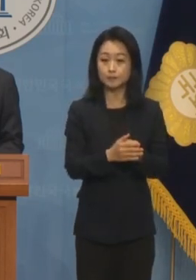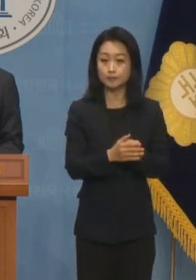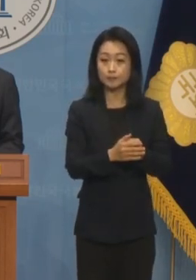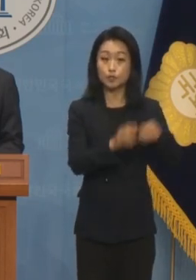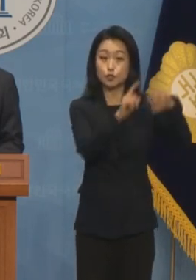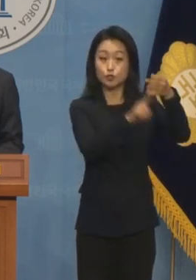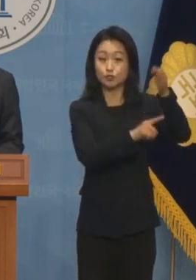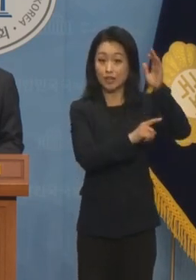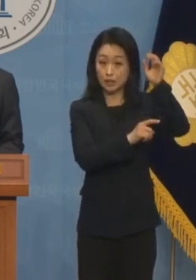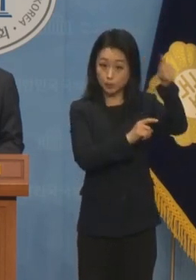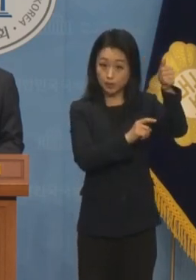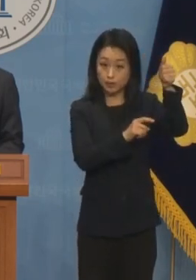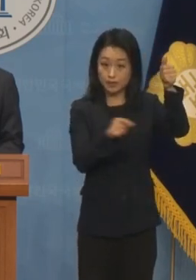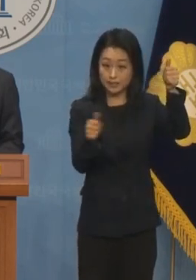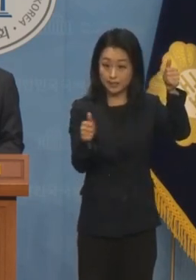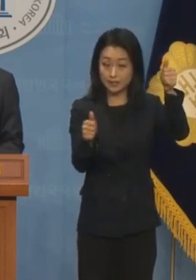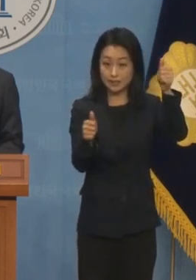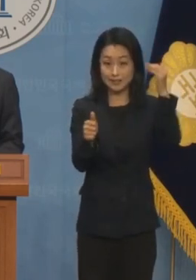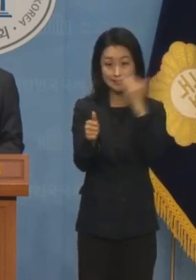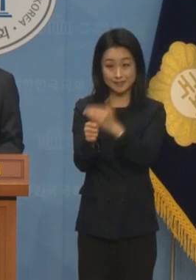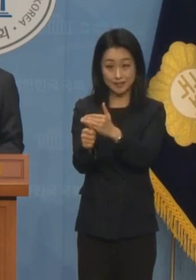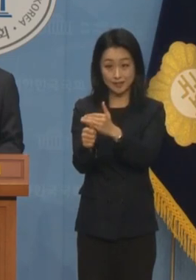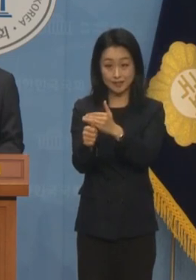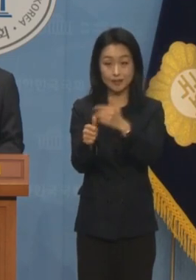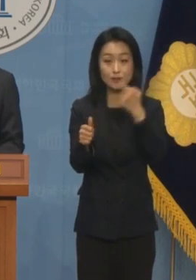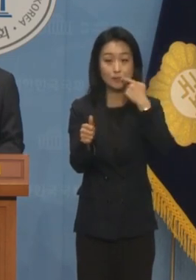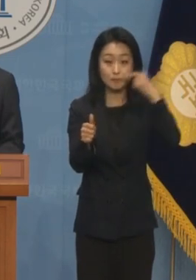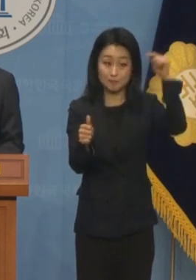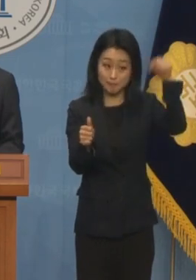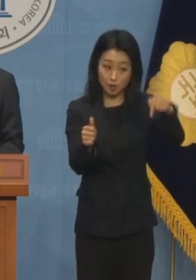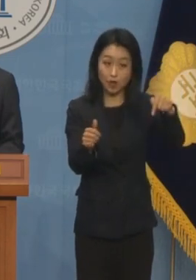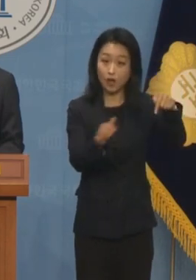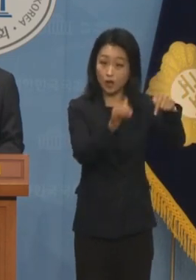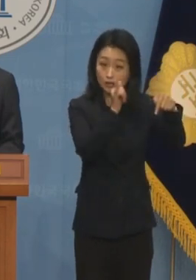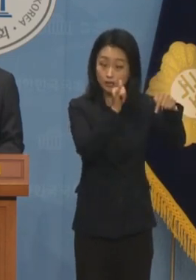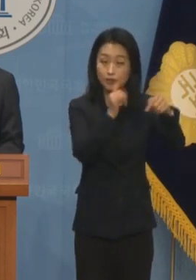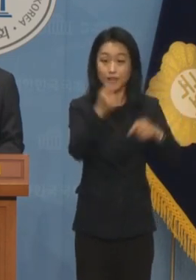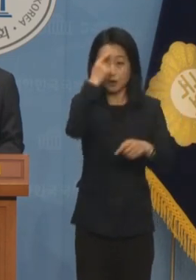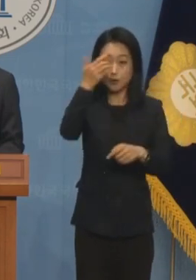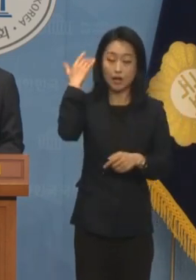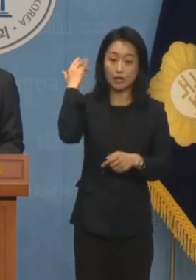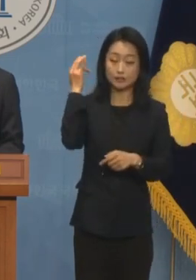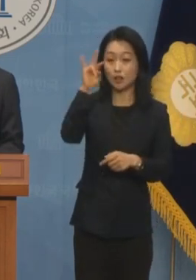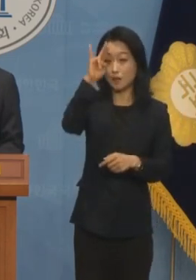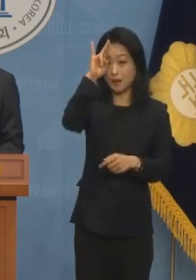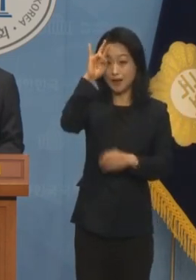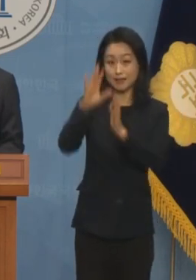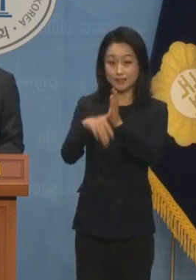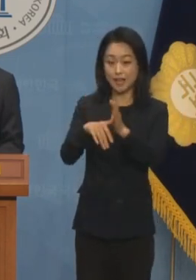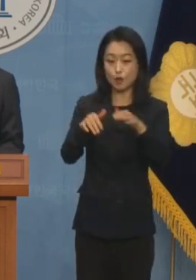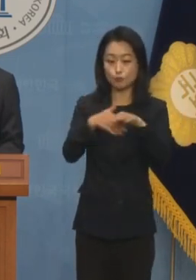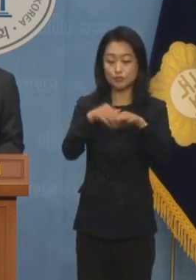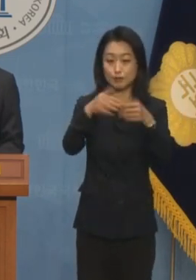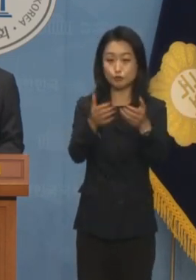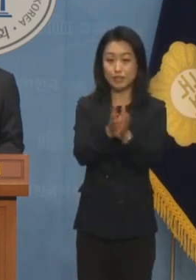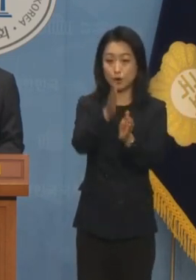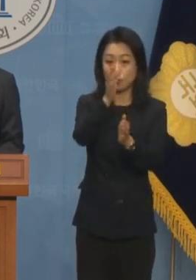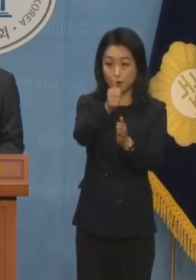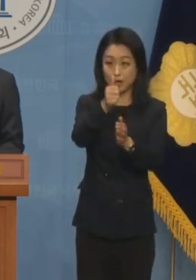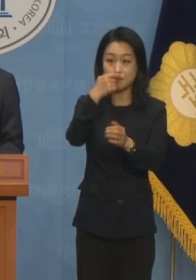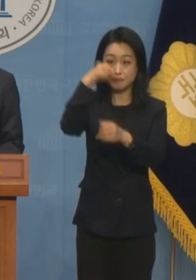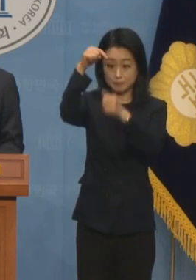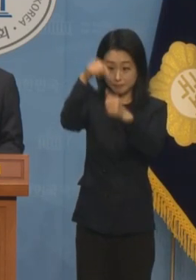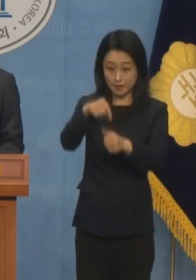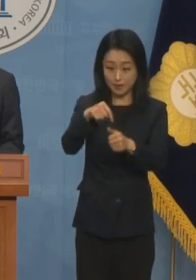과정에 관여했다면 과거 박근혜 대통령이 문체부 장관에게 간부들 인사 조치를 지시하여